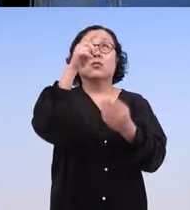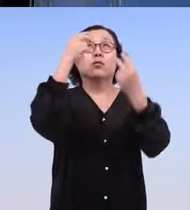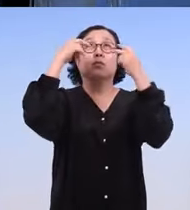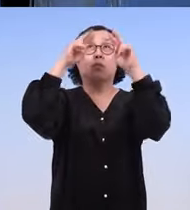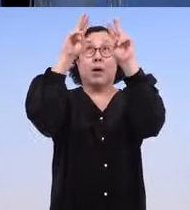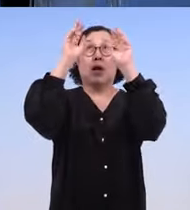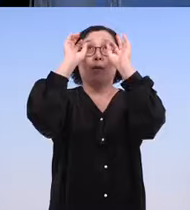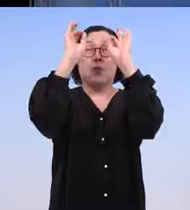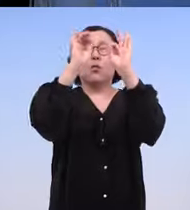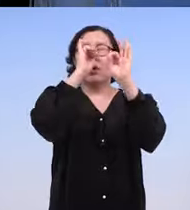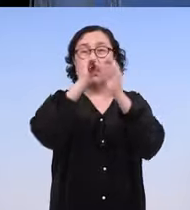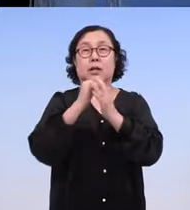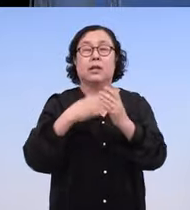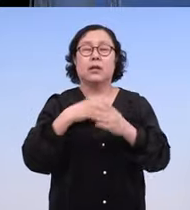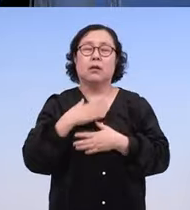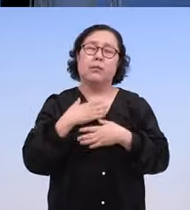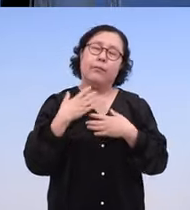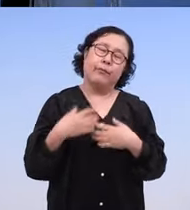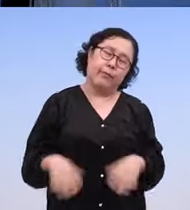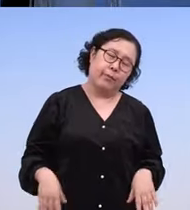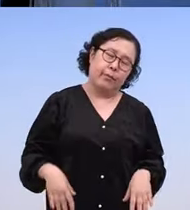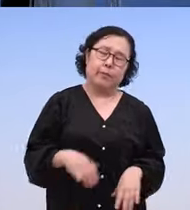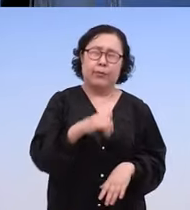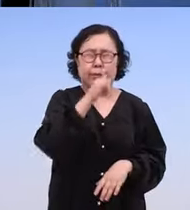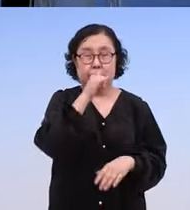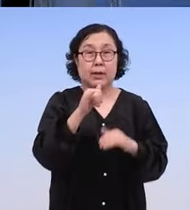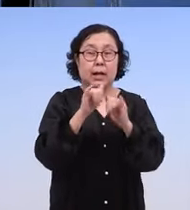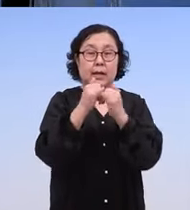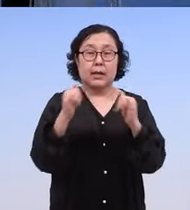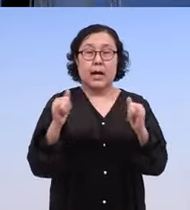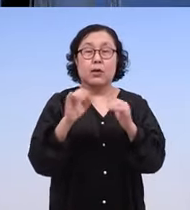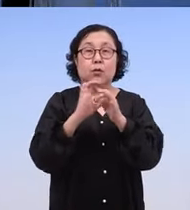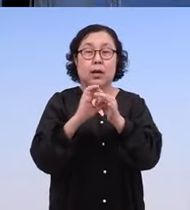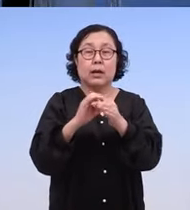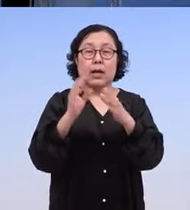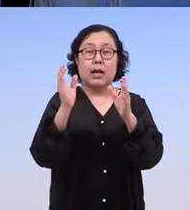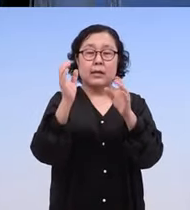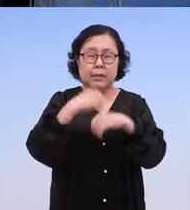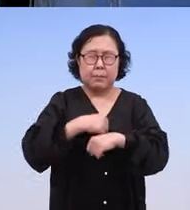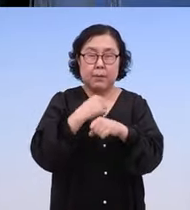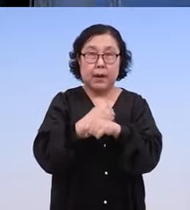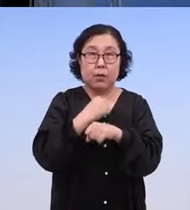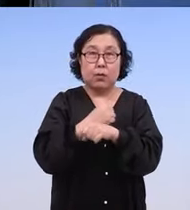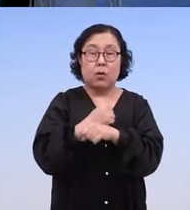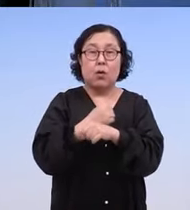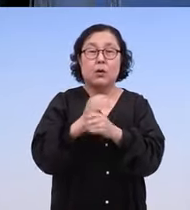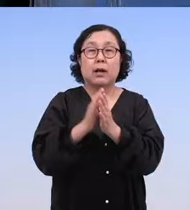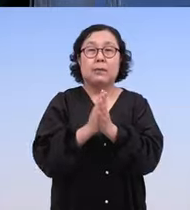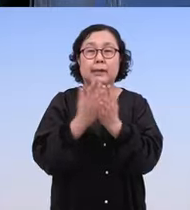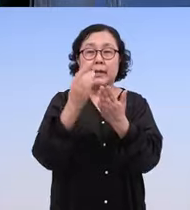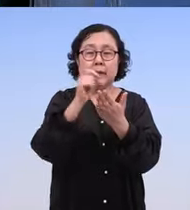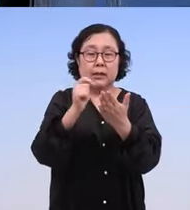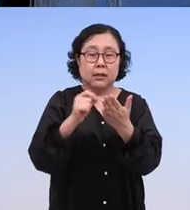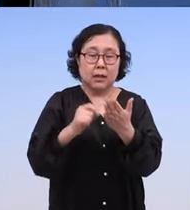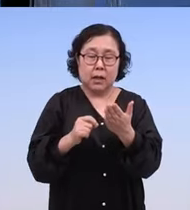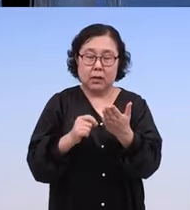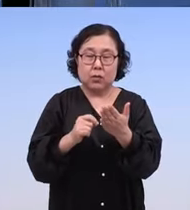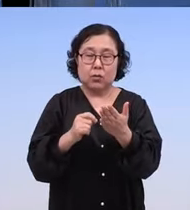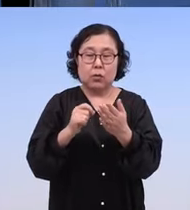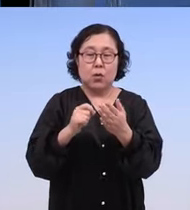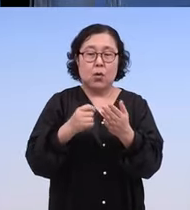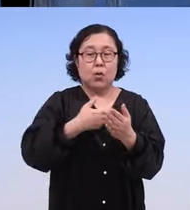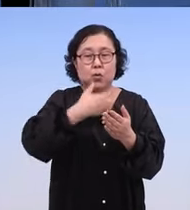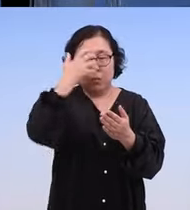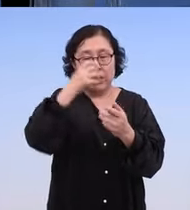하염없이 바라보고 있었다. 나는 지쳐 있었다. 인간관계에 실패했고 소설가가 되겠다는 오랜 꿈에서